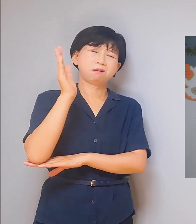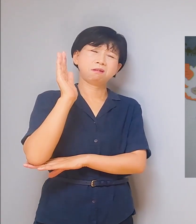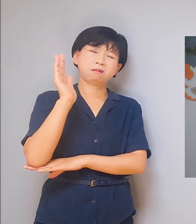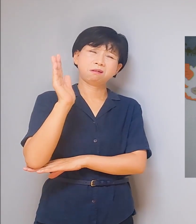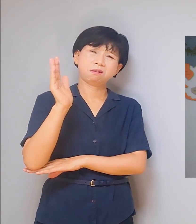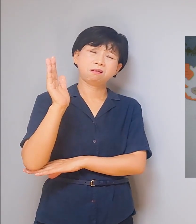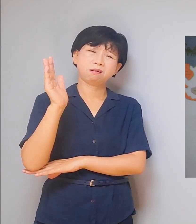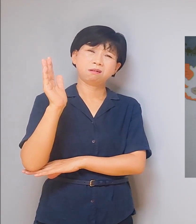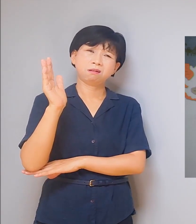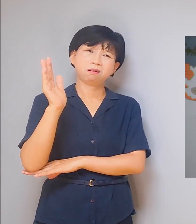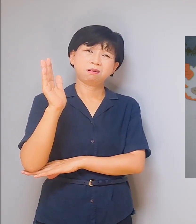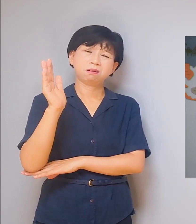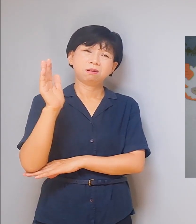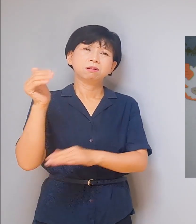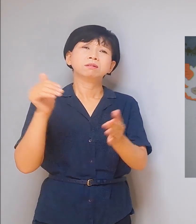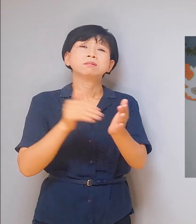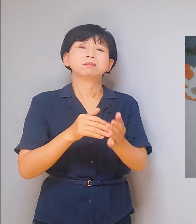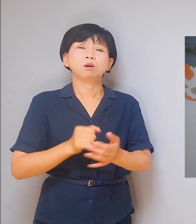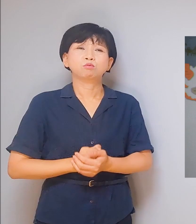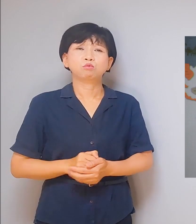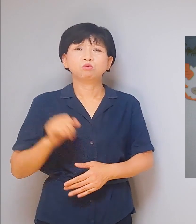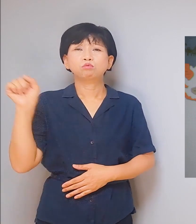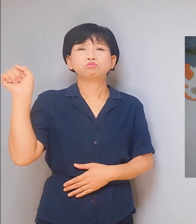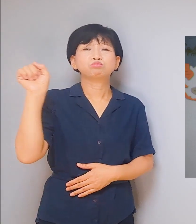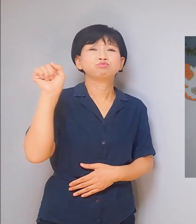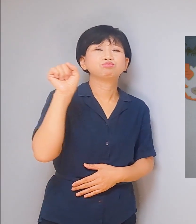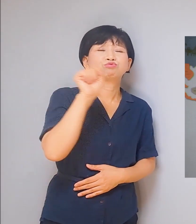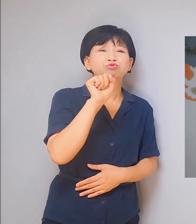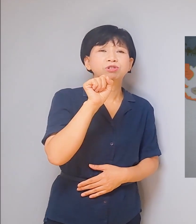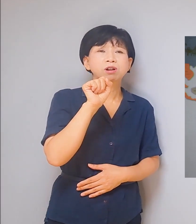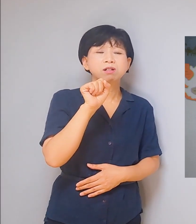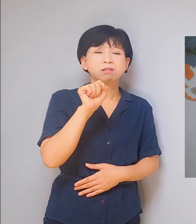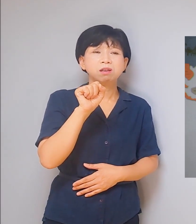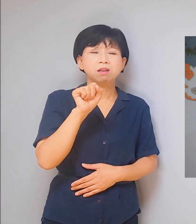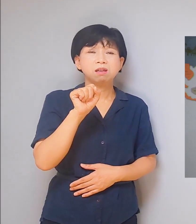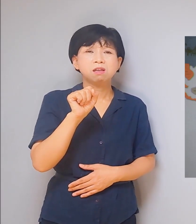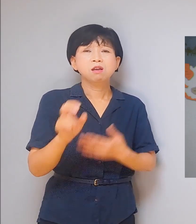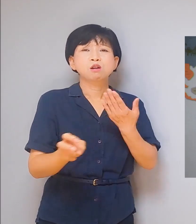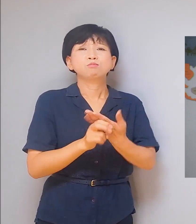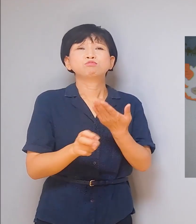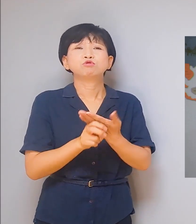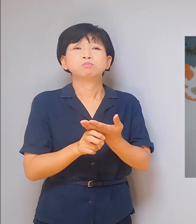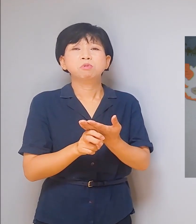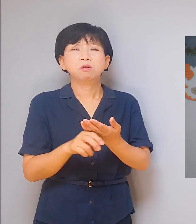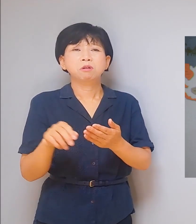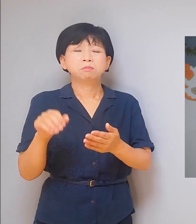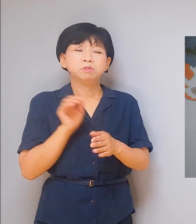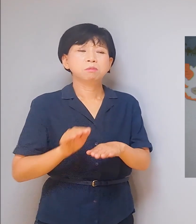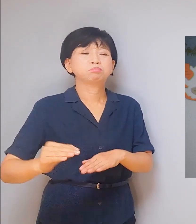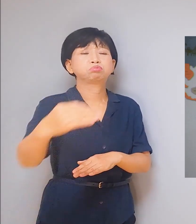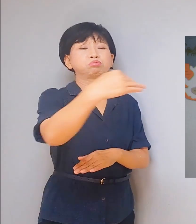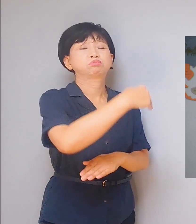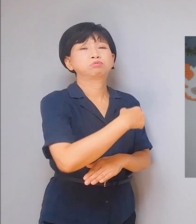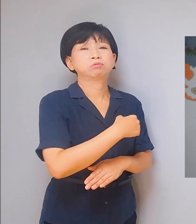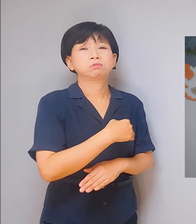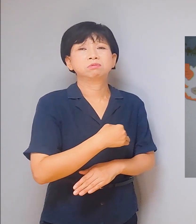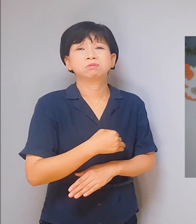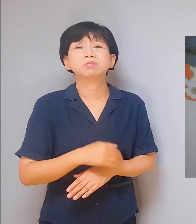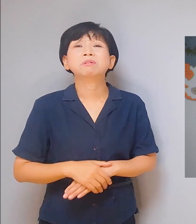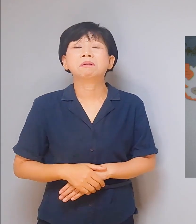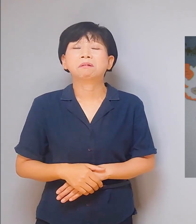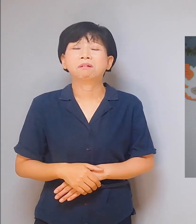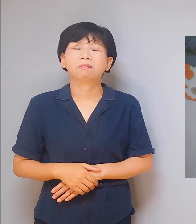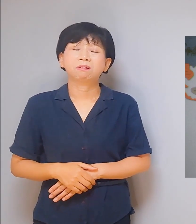수 있는데 제가 운전하고 가다가 불법 유턴을 한다거나 뭐 이런 일이, 또